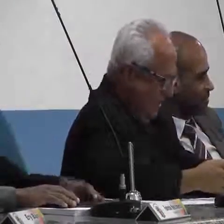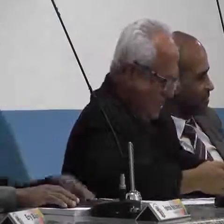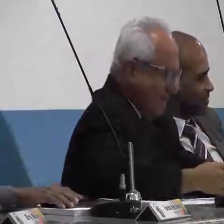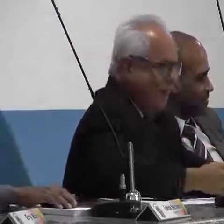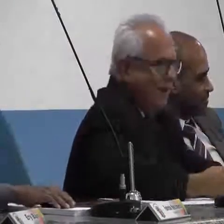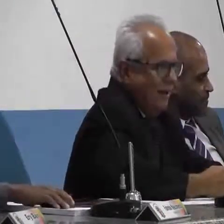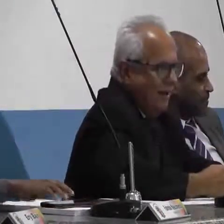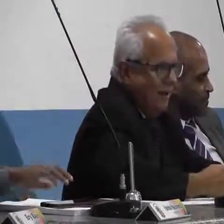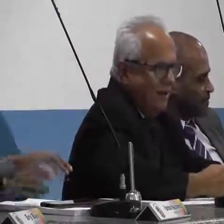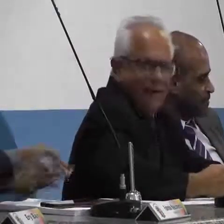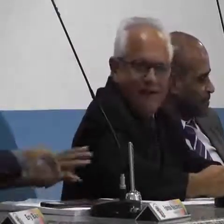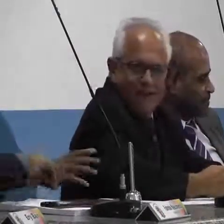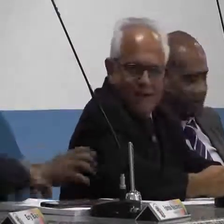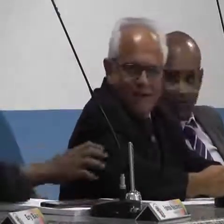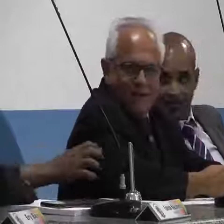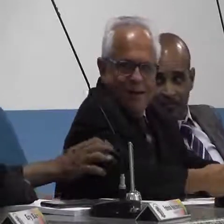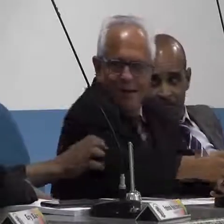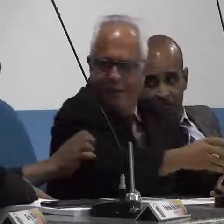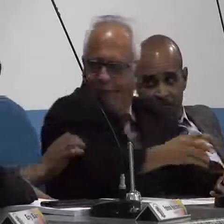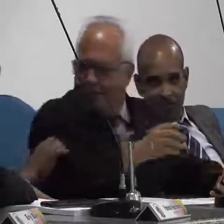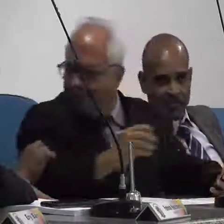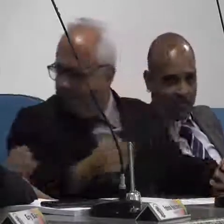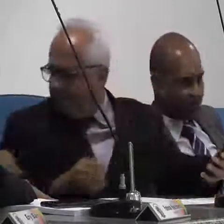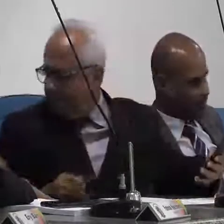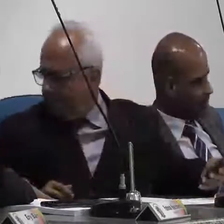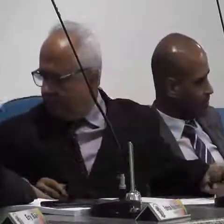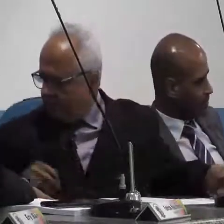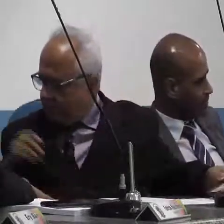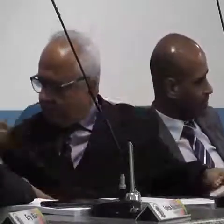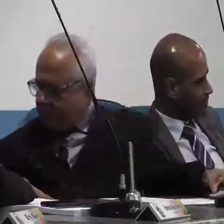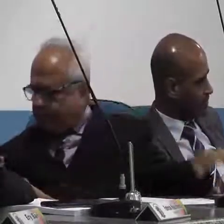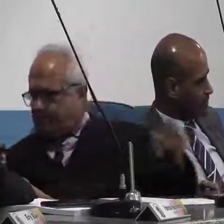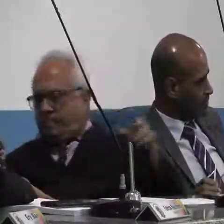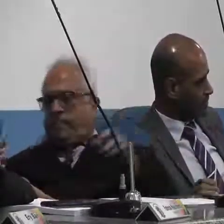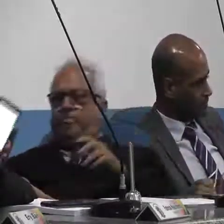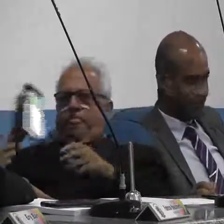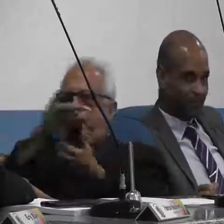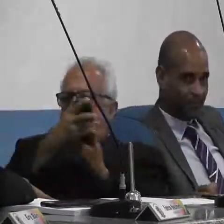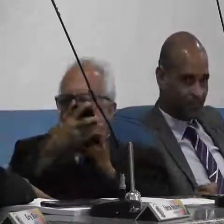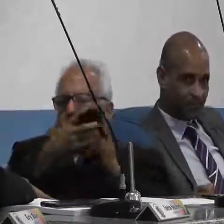Pastor Mato. Olha pra ele essa pauta aí, não, viu? Então bate para o Ivo comigo. Bota aí, pô. Bota aí, Ivo e Carqueja. Carqueja não vai falar, não.